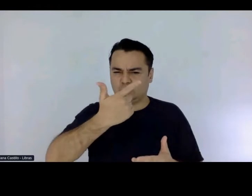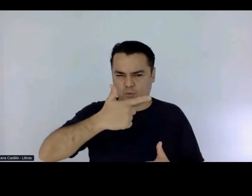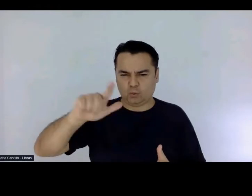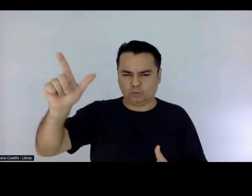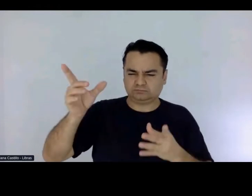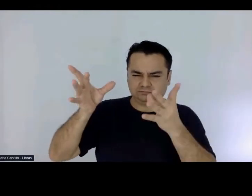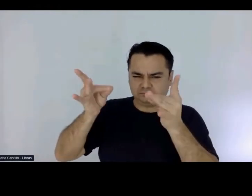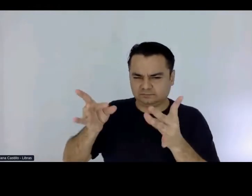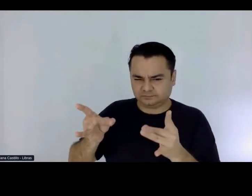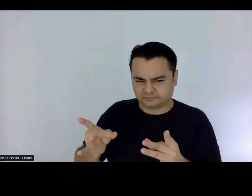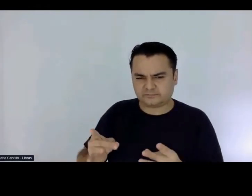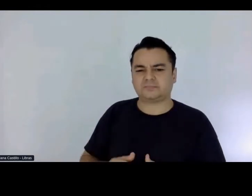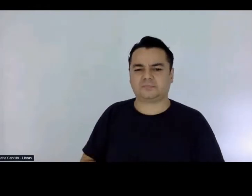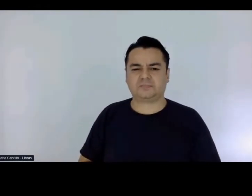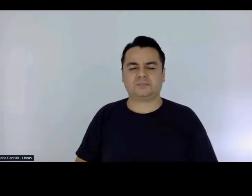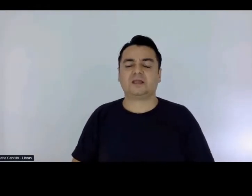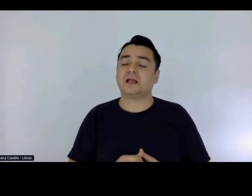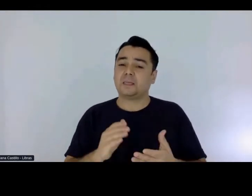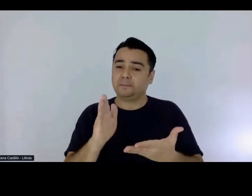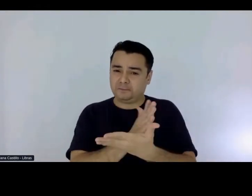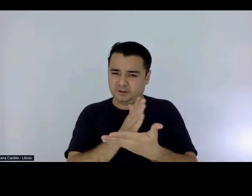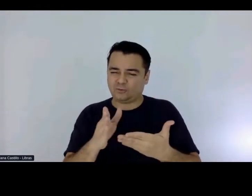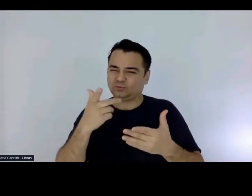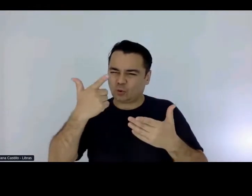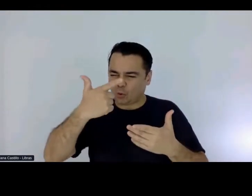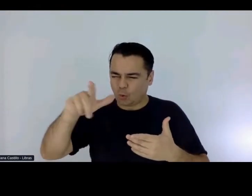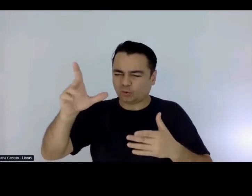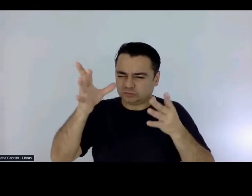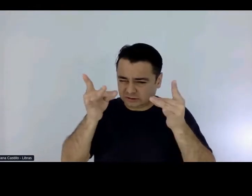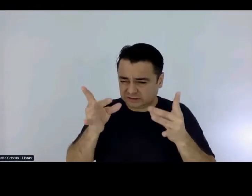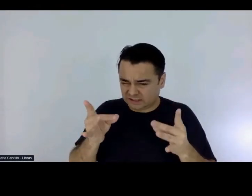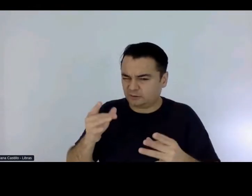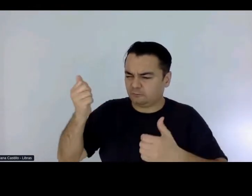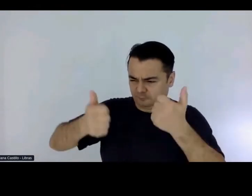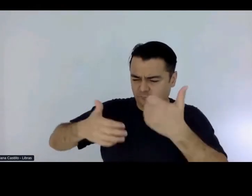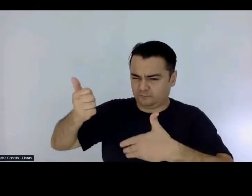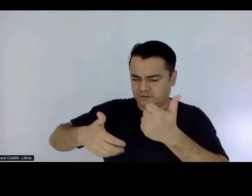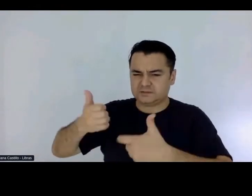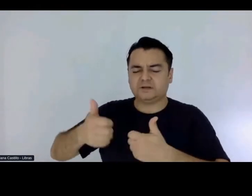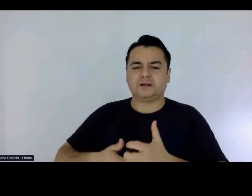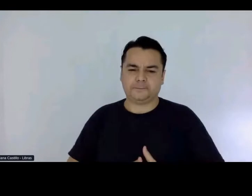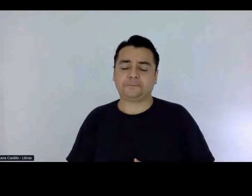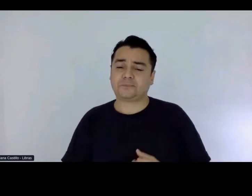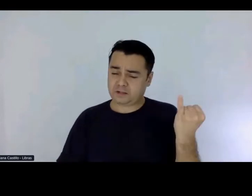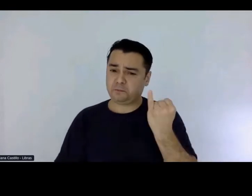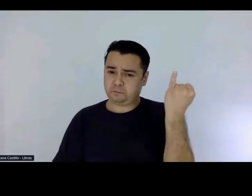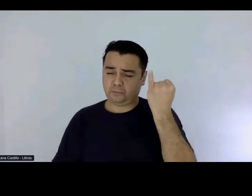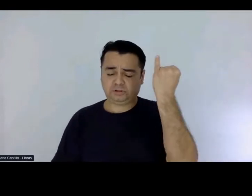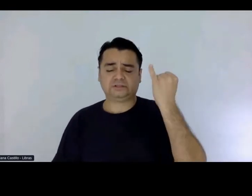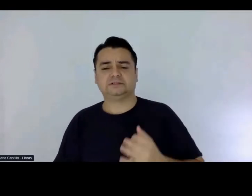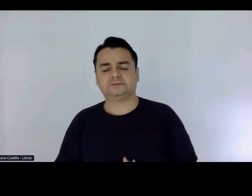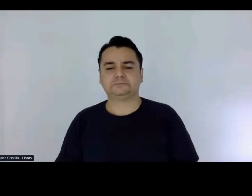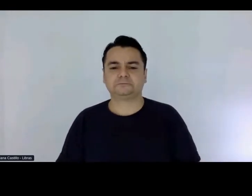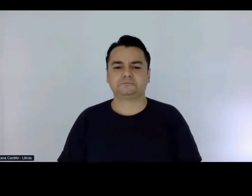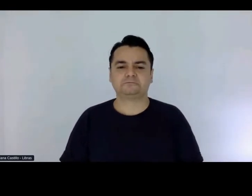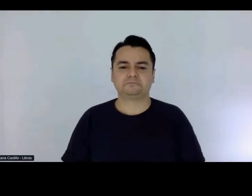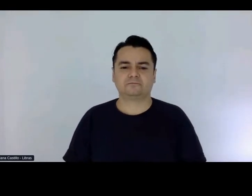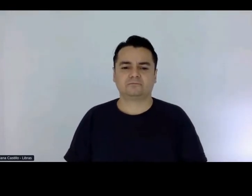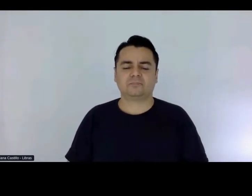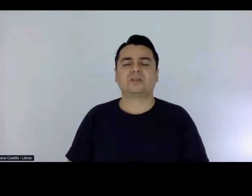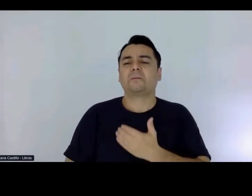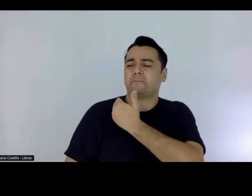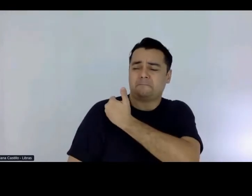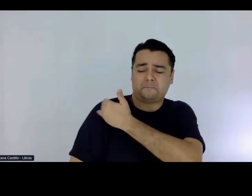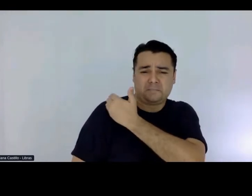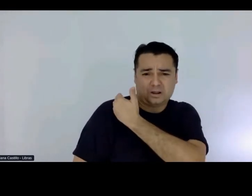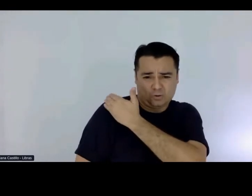características também, alguns outros pontos que são importantes dos preconceitos